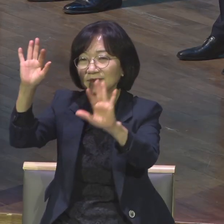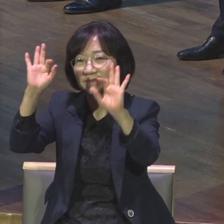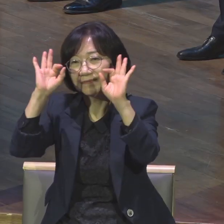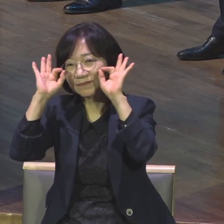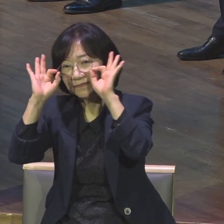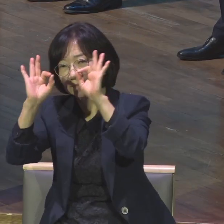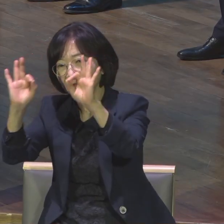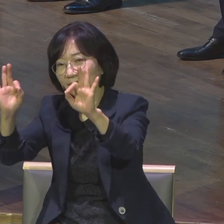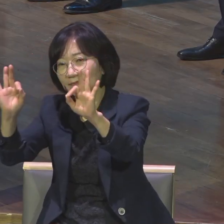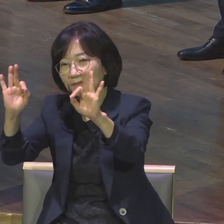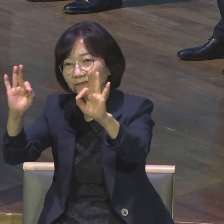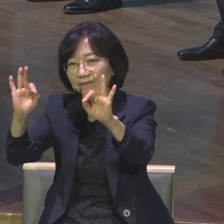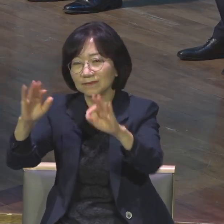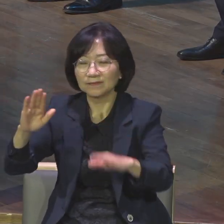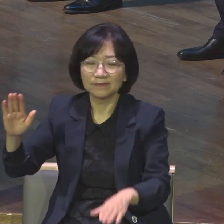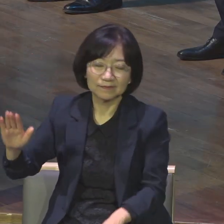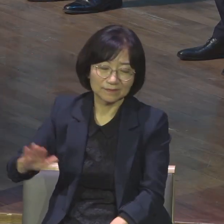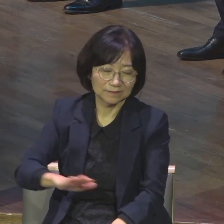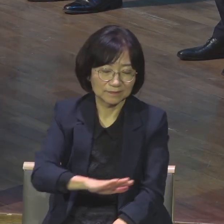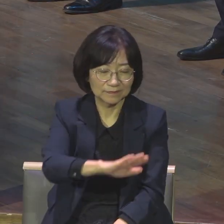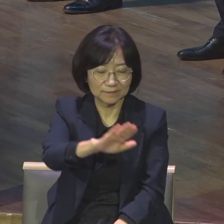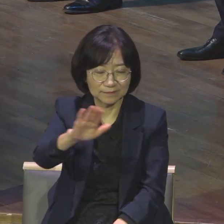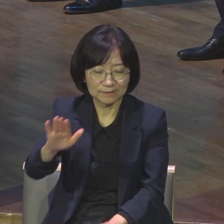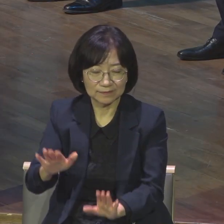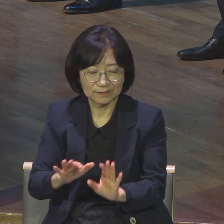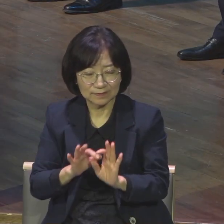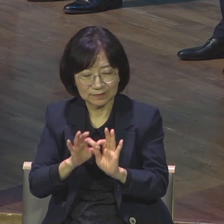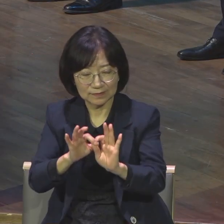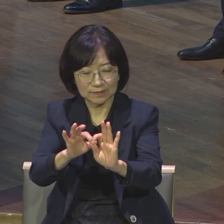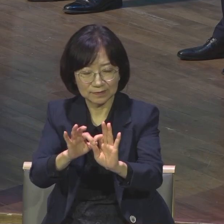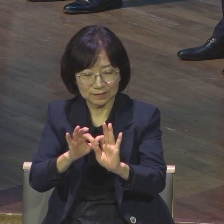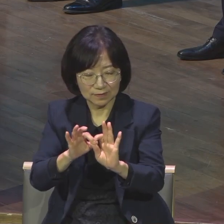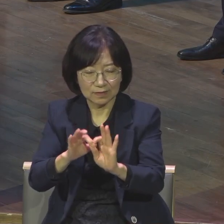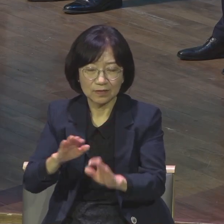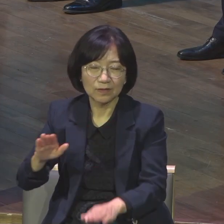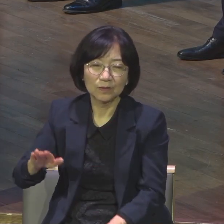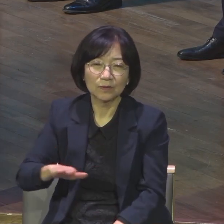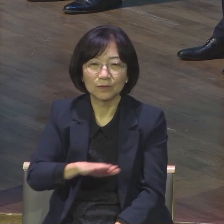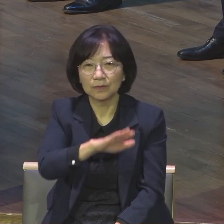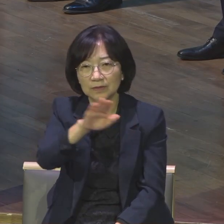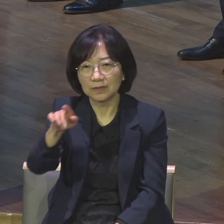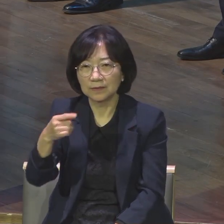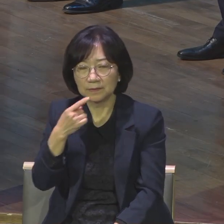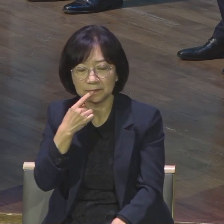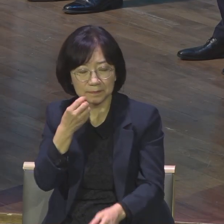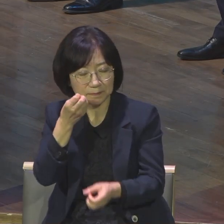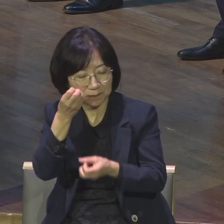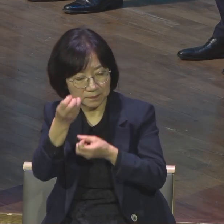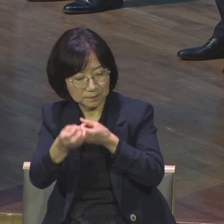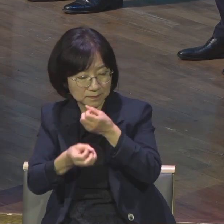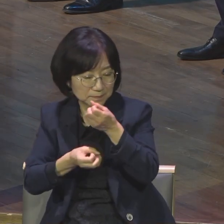보리라. 우리를 통하여 우리 주